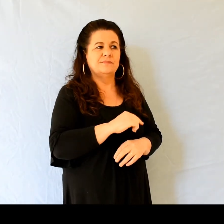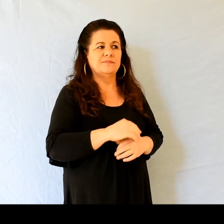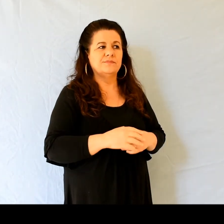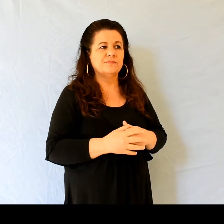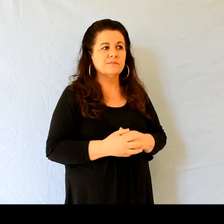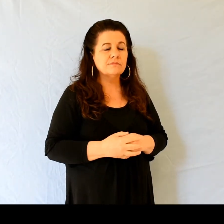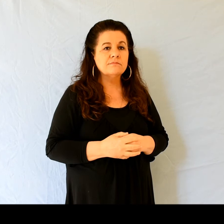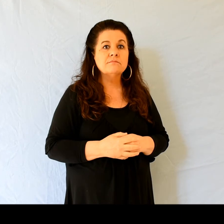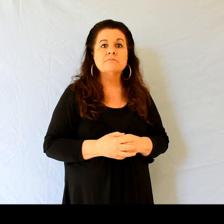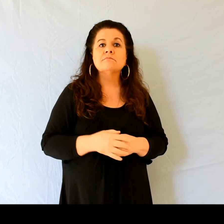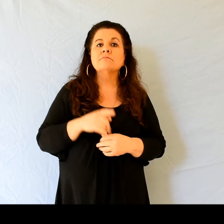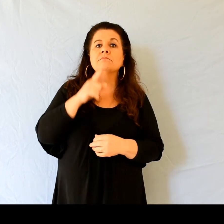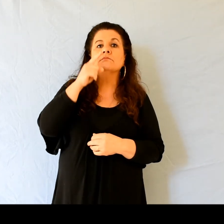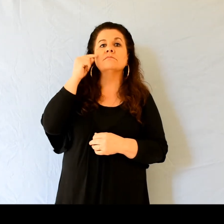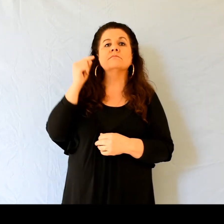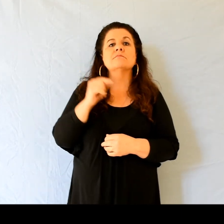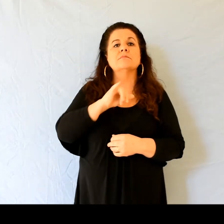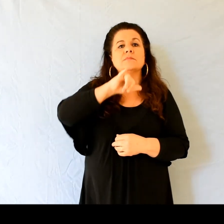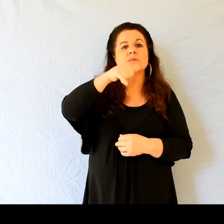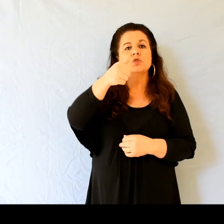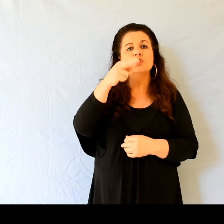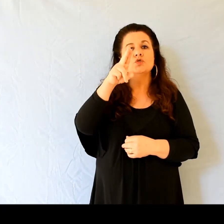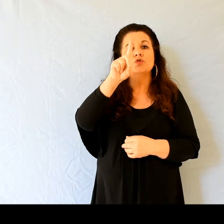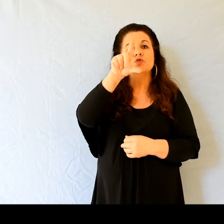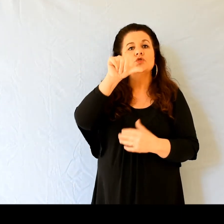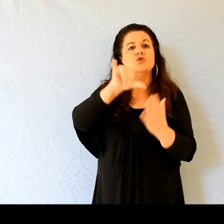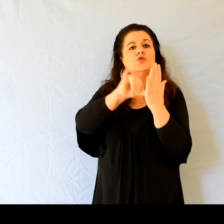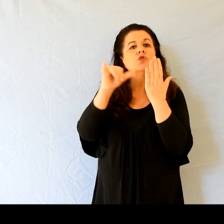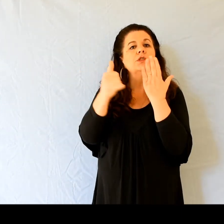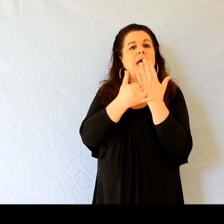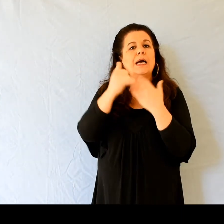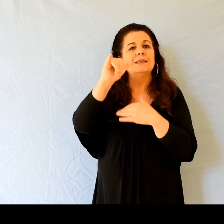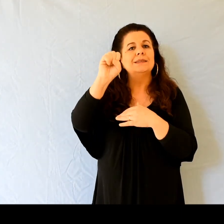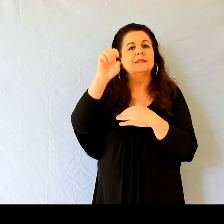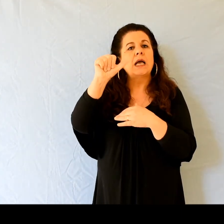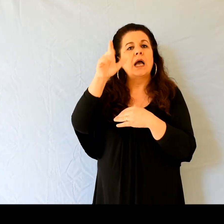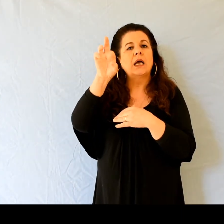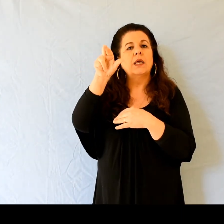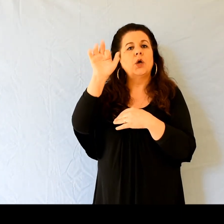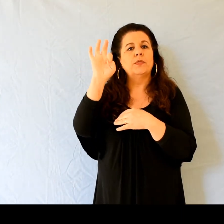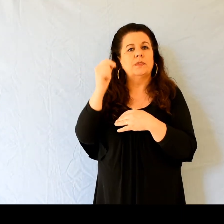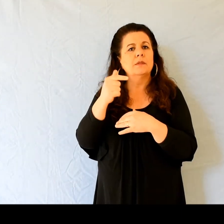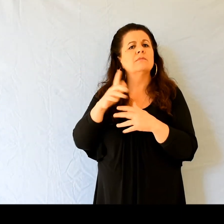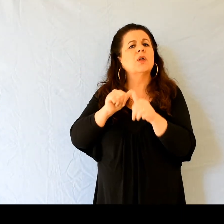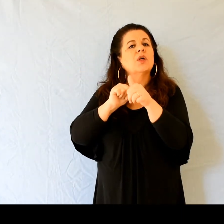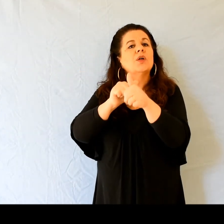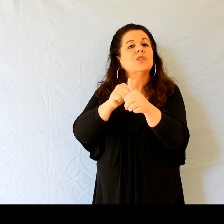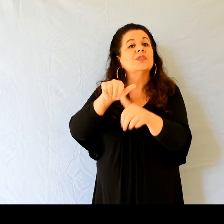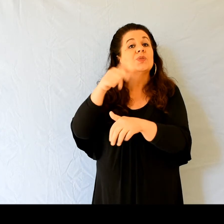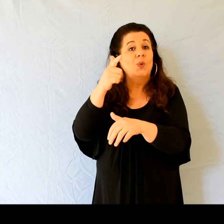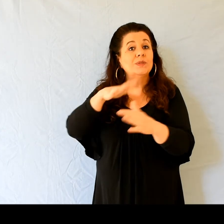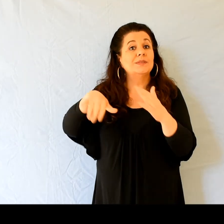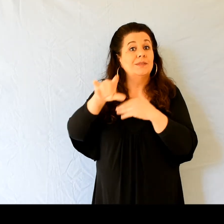Judas Iscariote, l'un des 12, alla trouver les grands prêtres pour leur livrer Jésus.